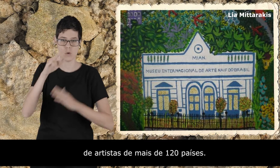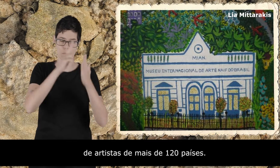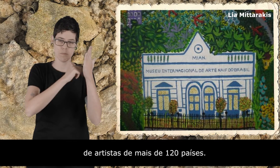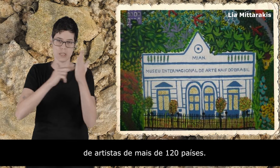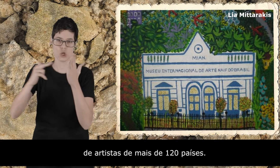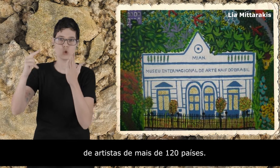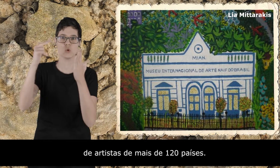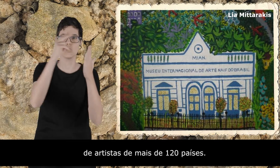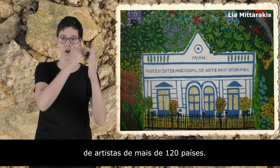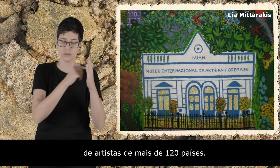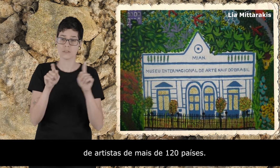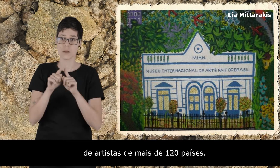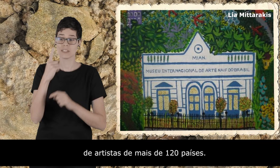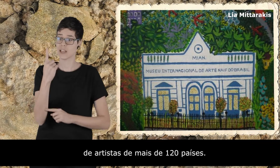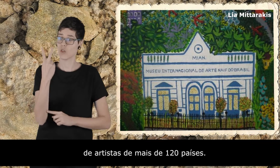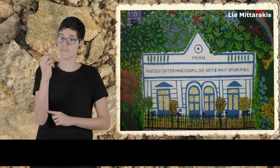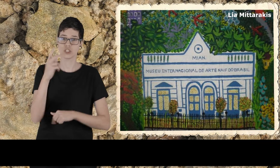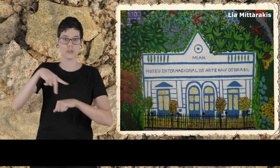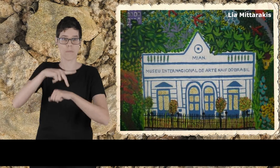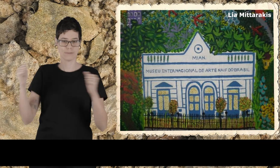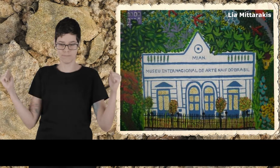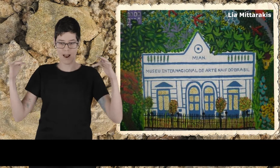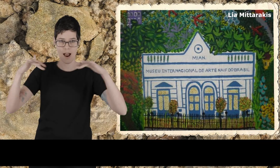de artistas de mais de 120 países.